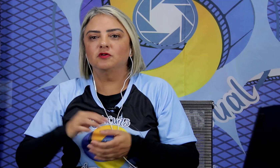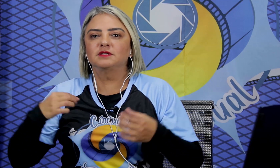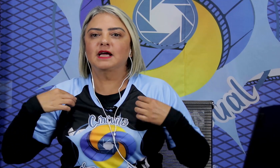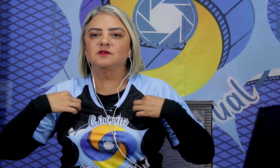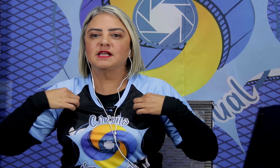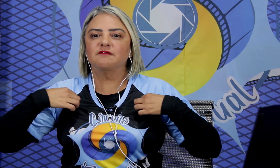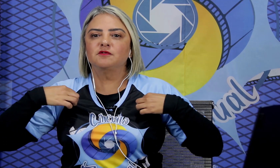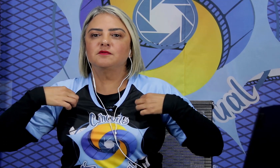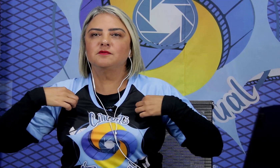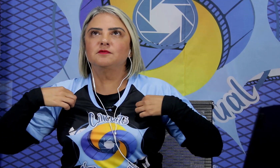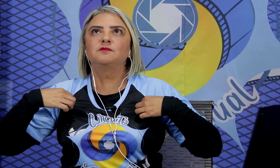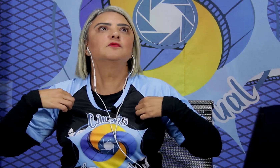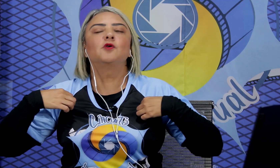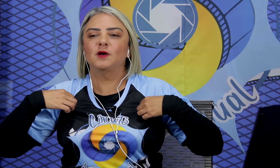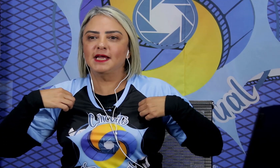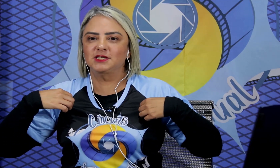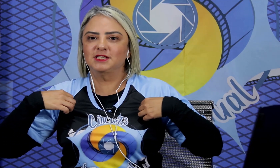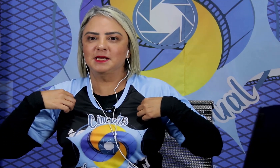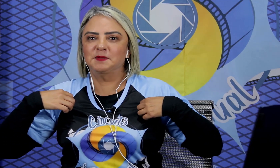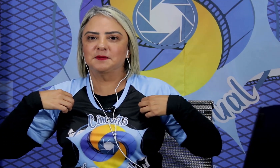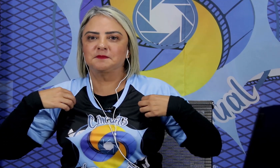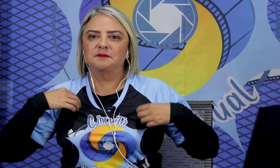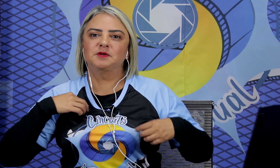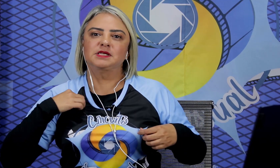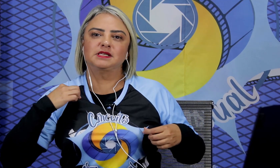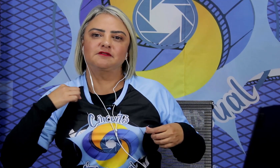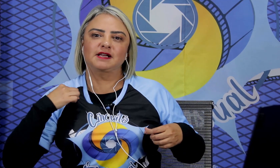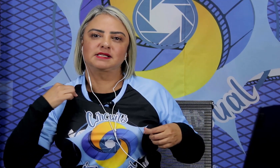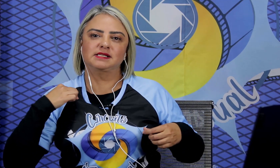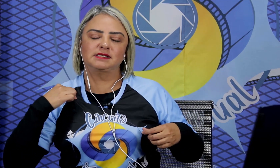Voluntário usavam um colete, lembra? Por isso que faz assim.